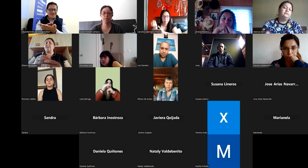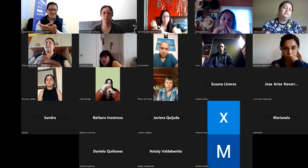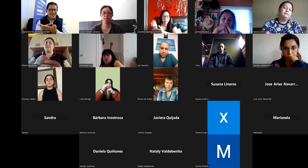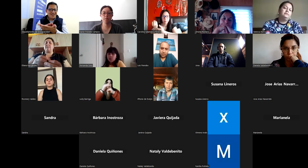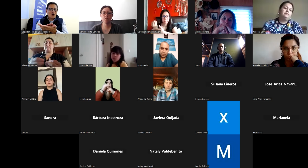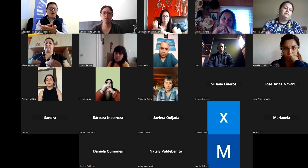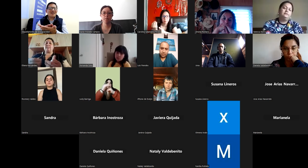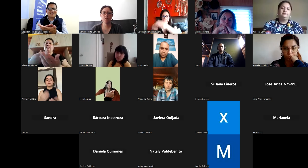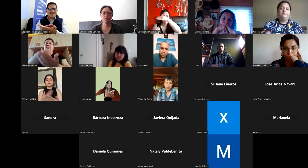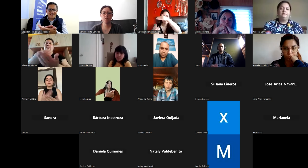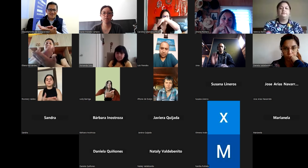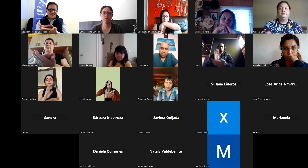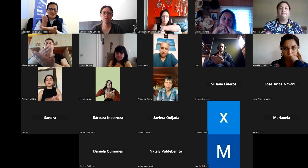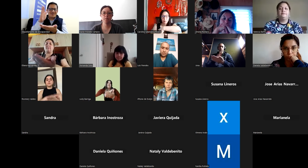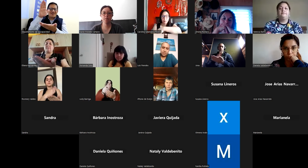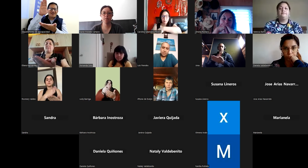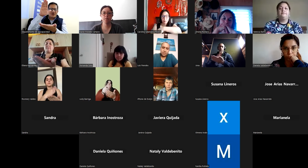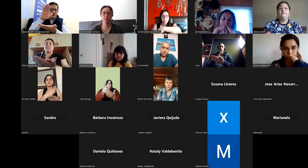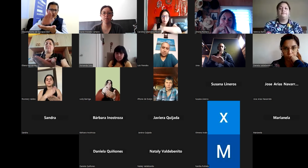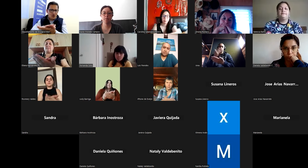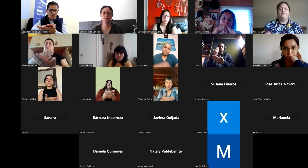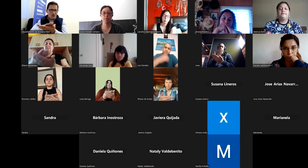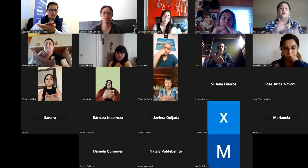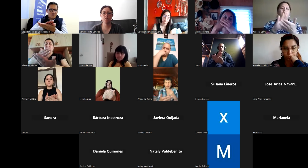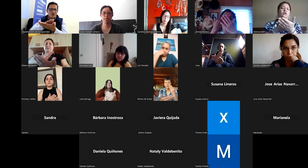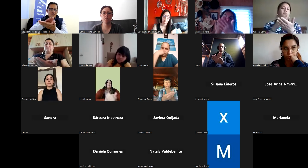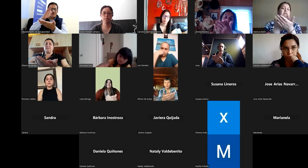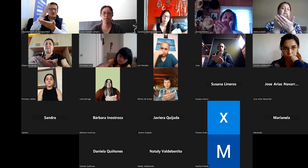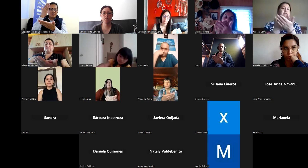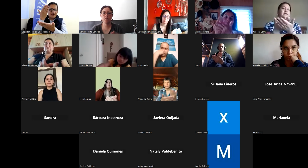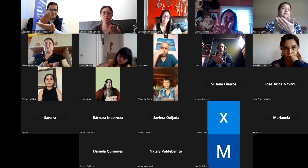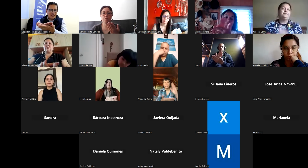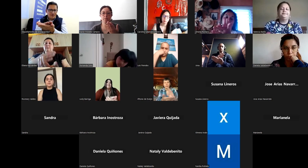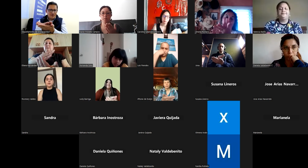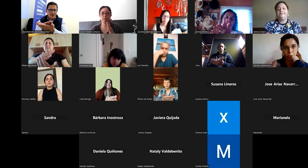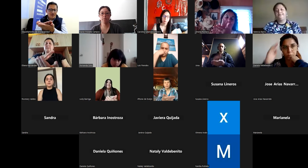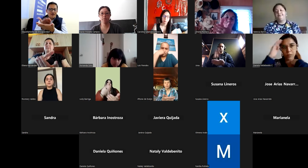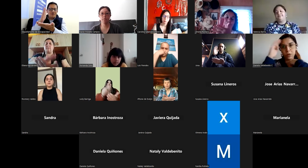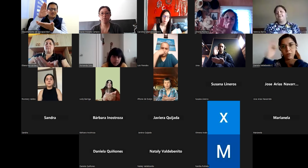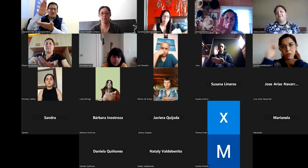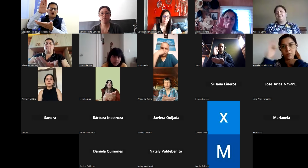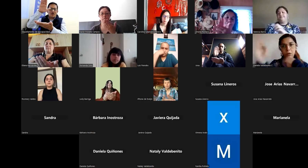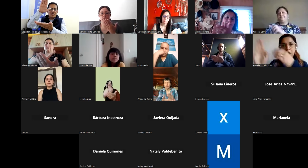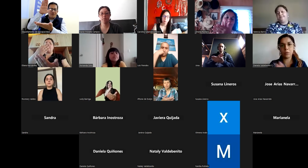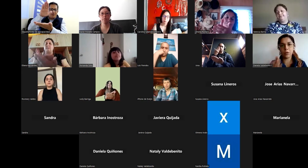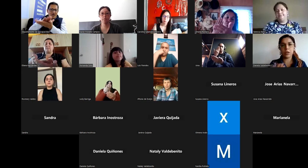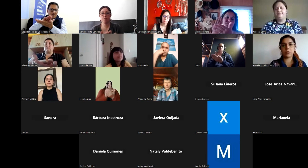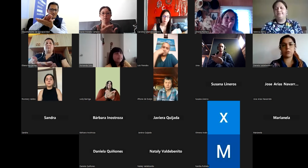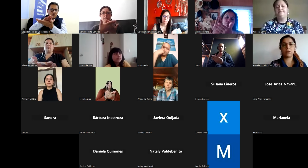¿cómo estás? fíjense ¿cómo? ¿estás? partimos ambas palmas se